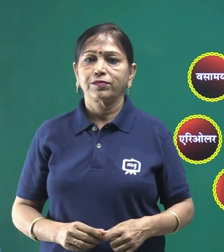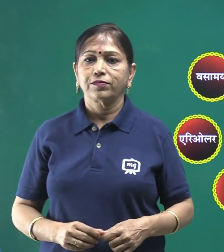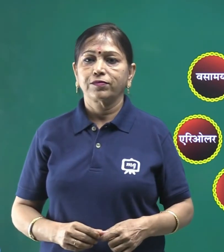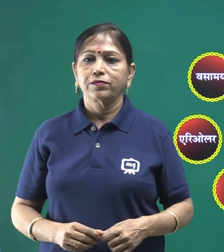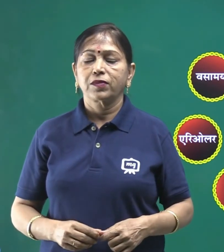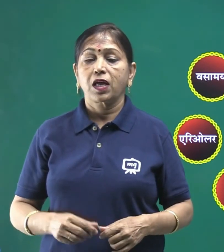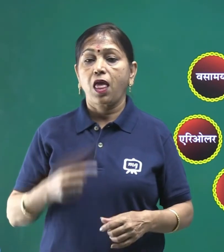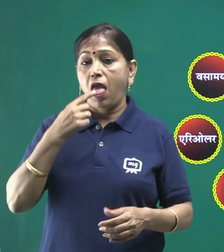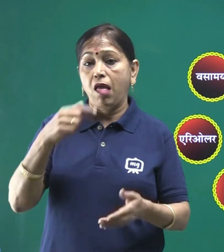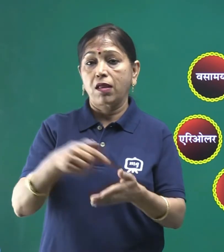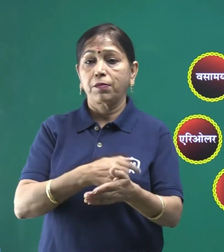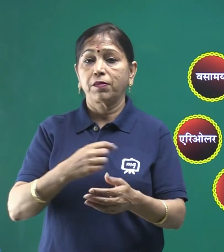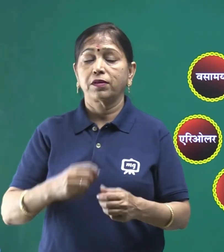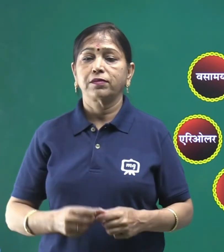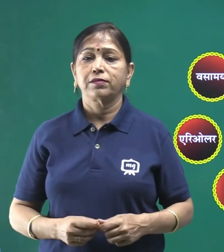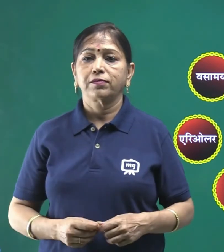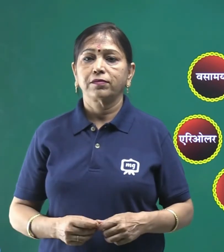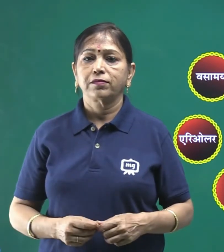रक्त,